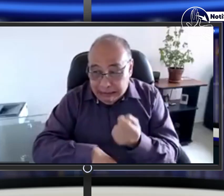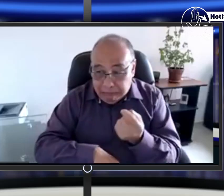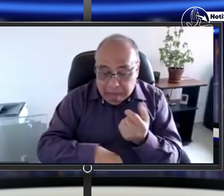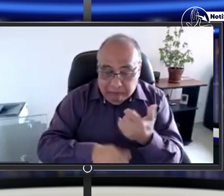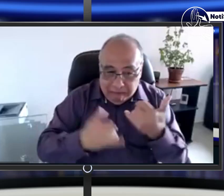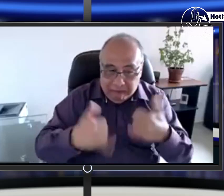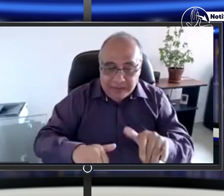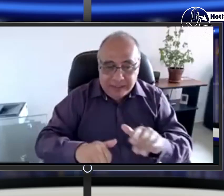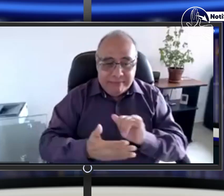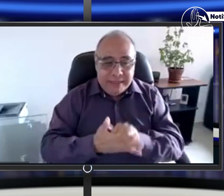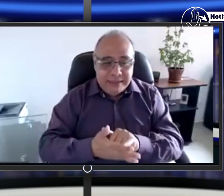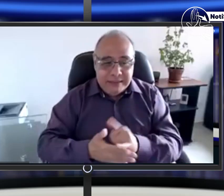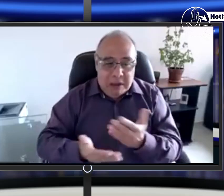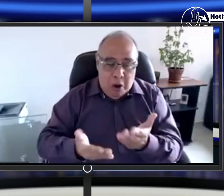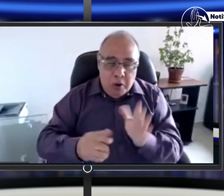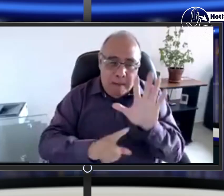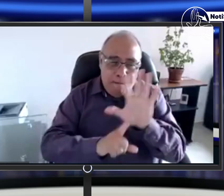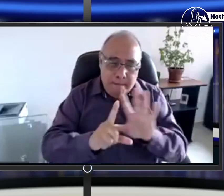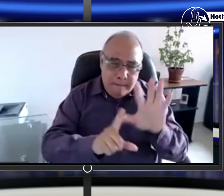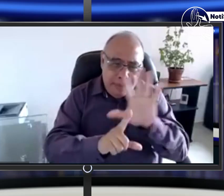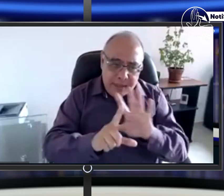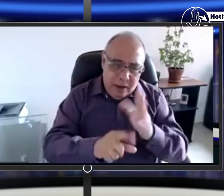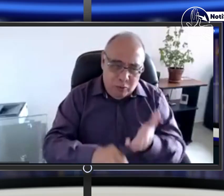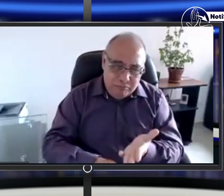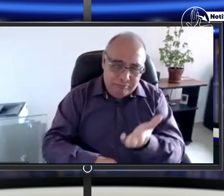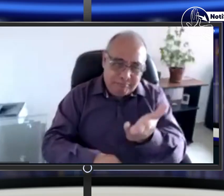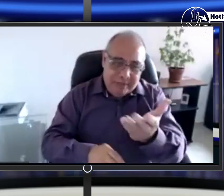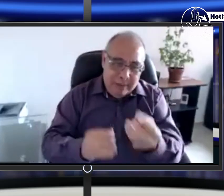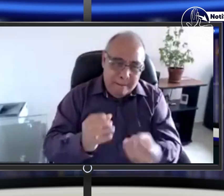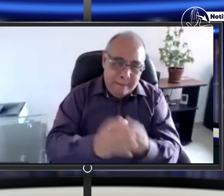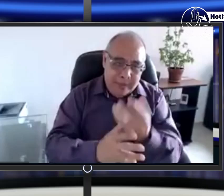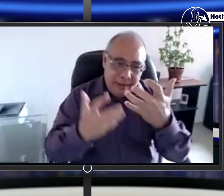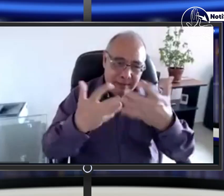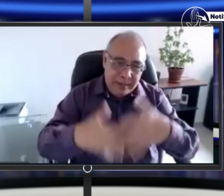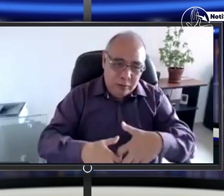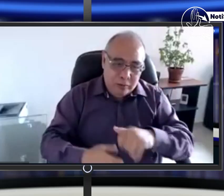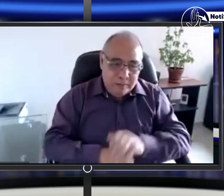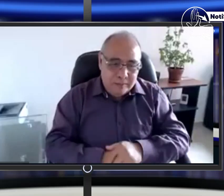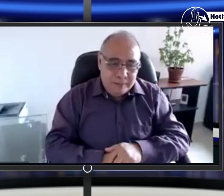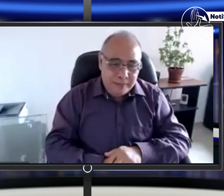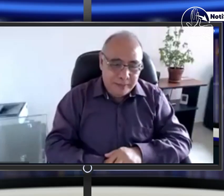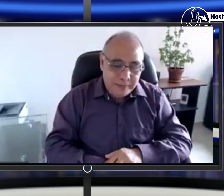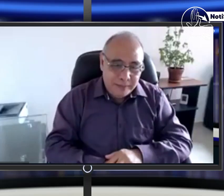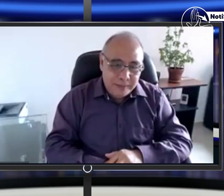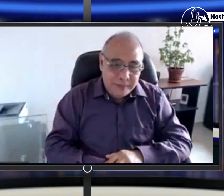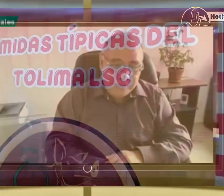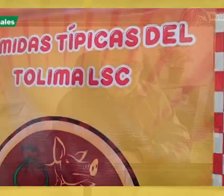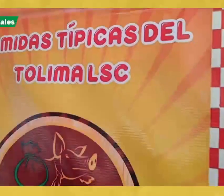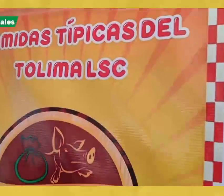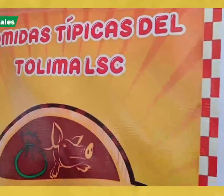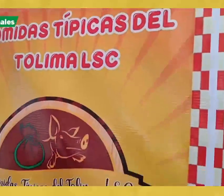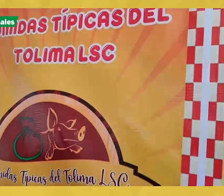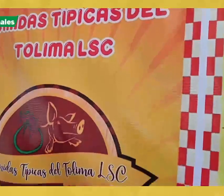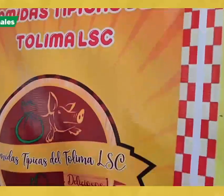Daniel y Juan Carlos para ir cerrando porque ya tenemos el tiempo justo. Veamos el video.